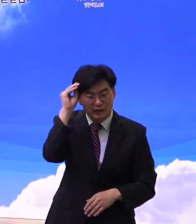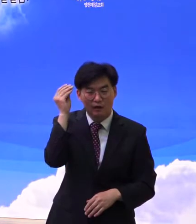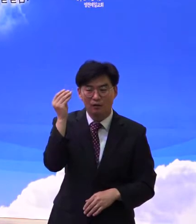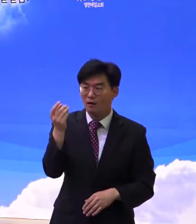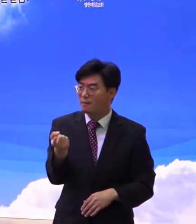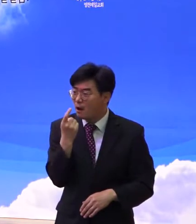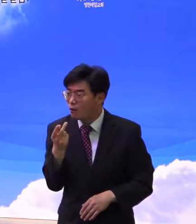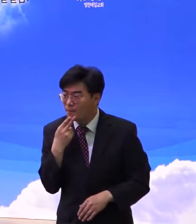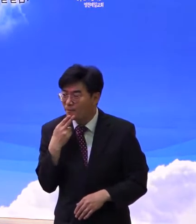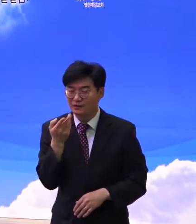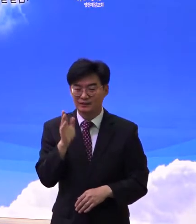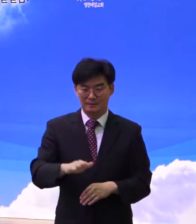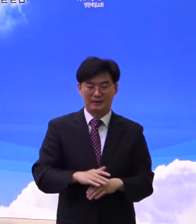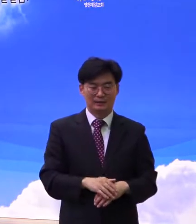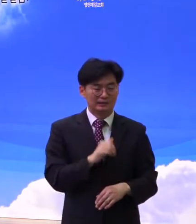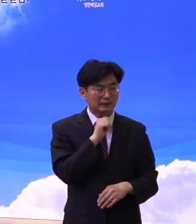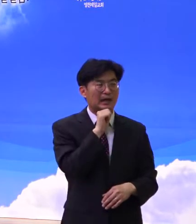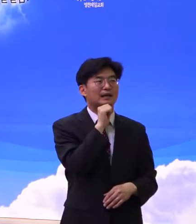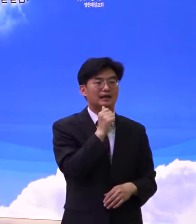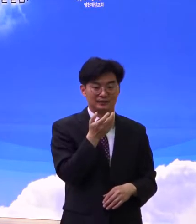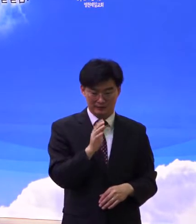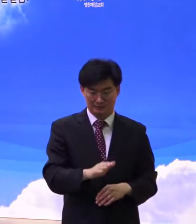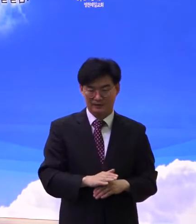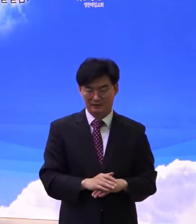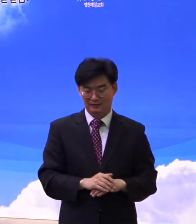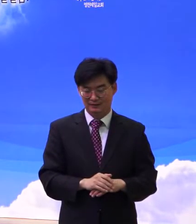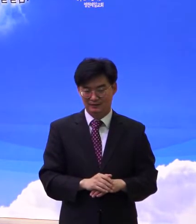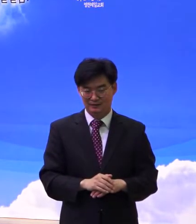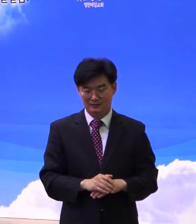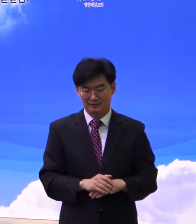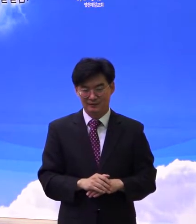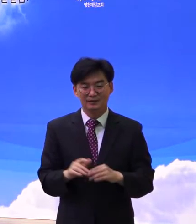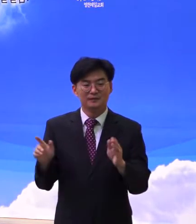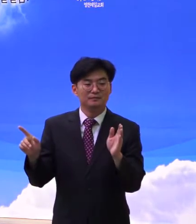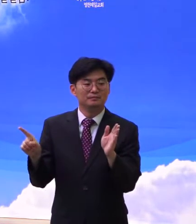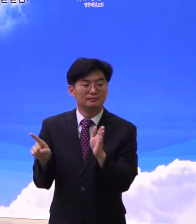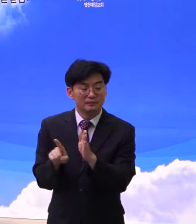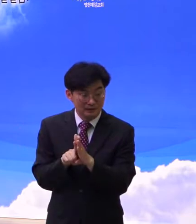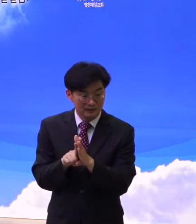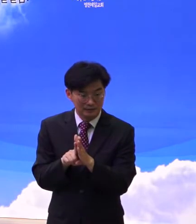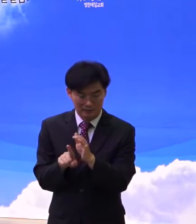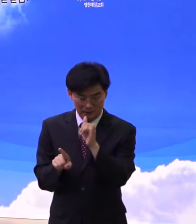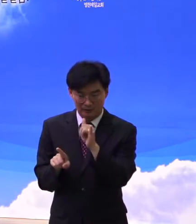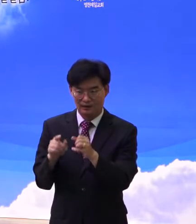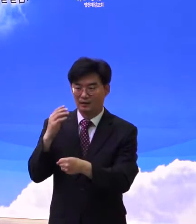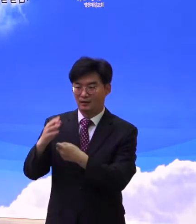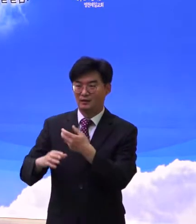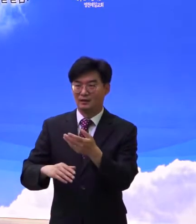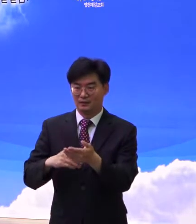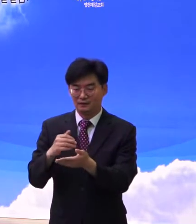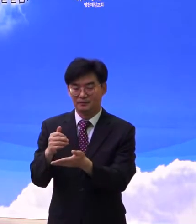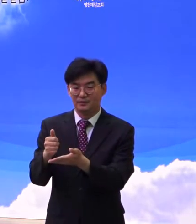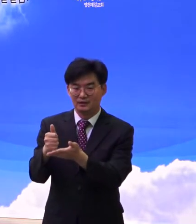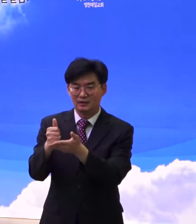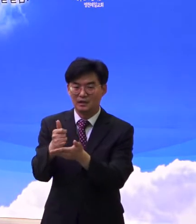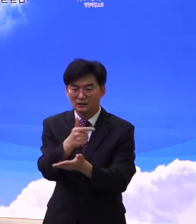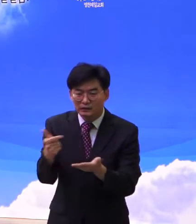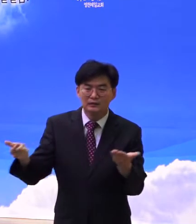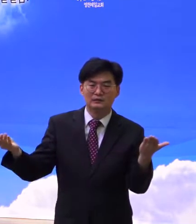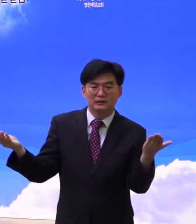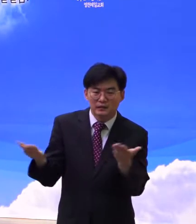배운 것이 없는 가난한 그런 갈릴리 사람들이었습니다. 그렇지만 그들이 하나님의 큰